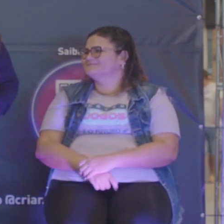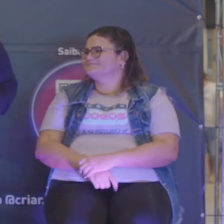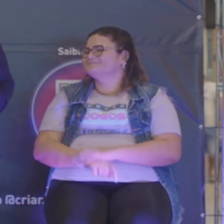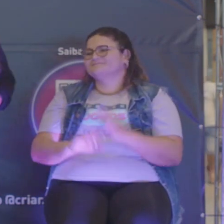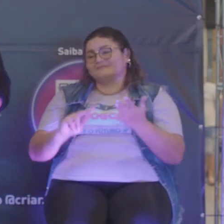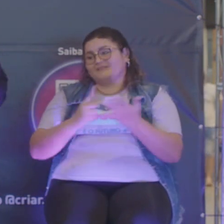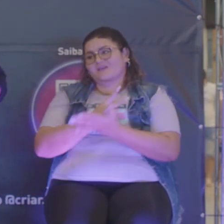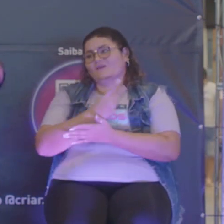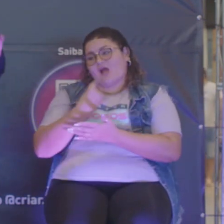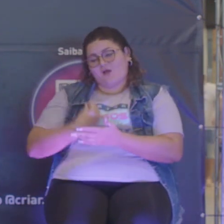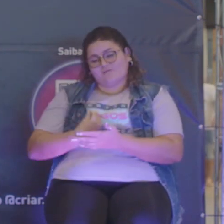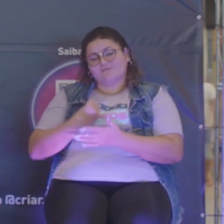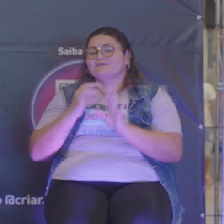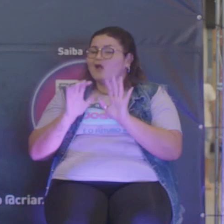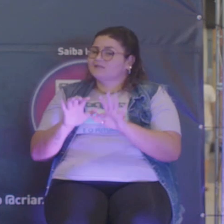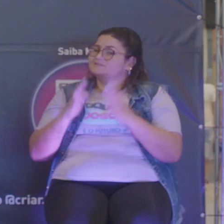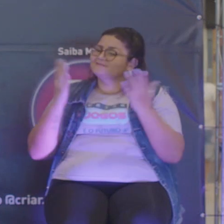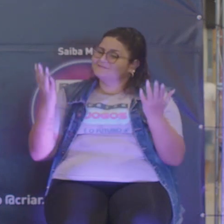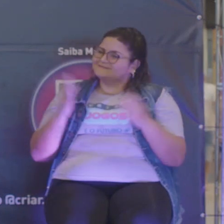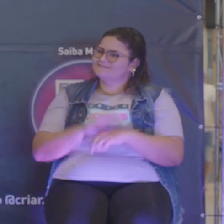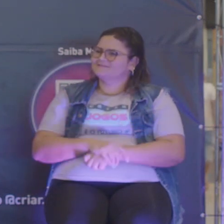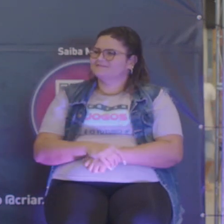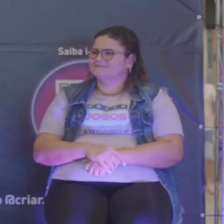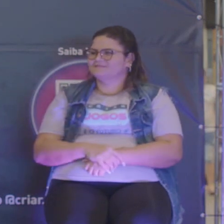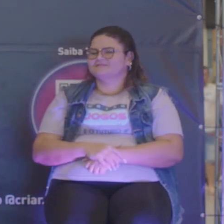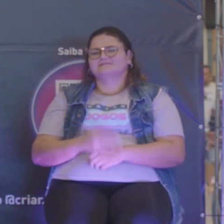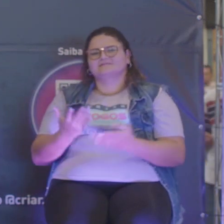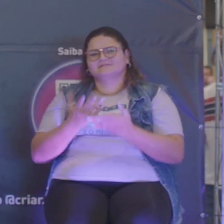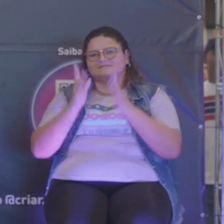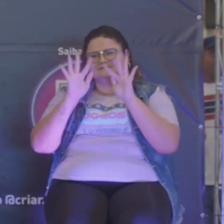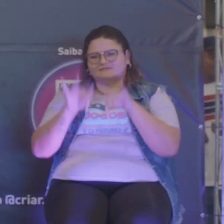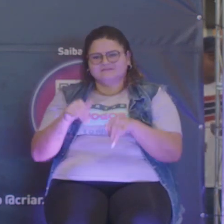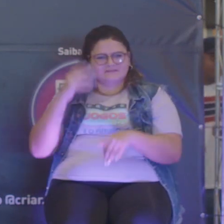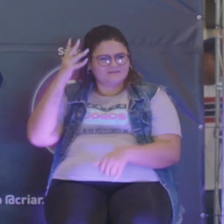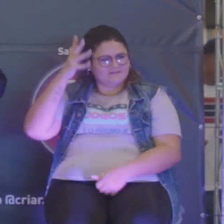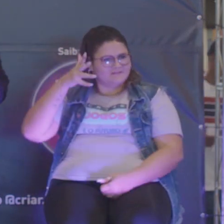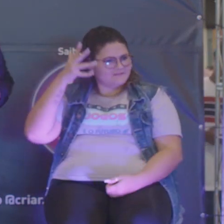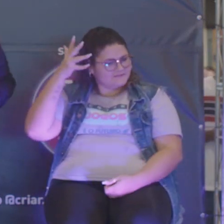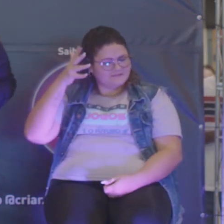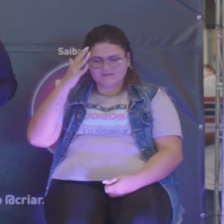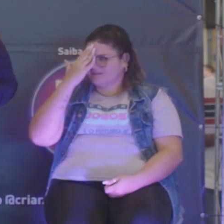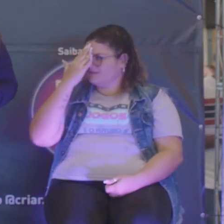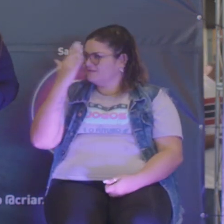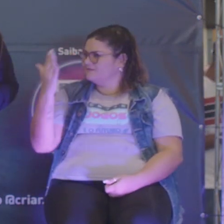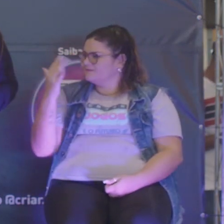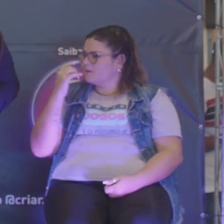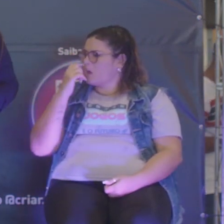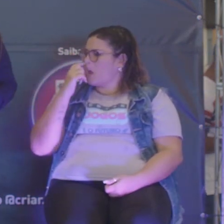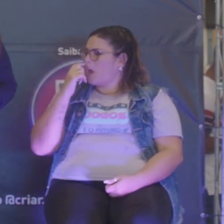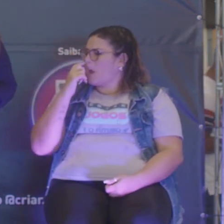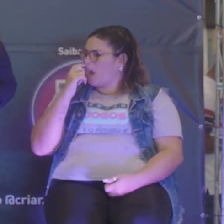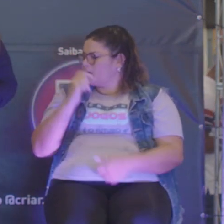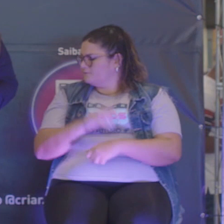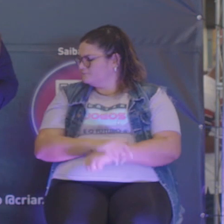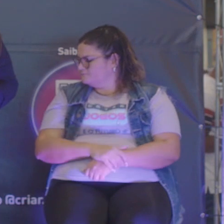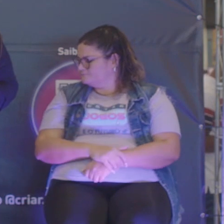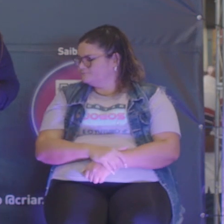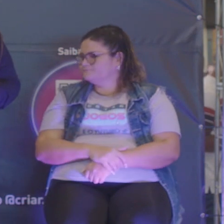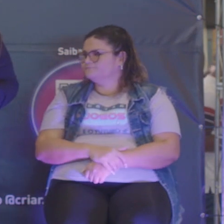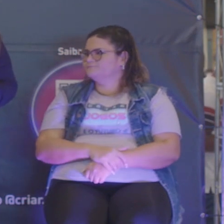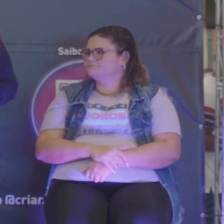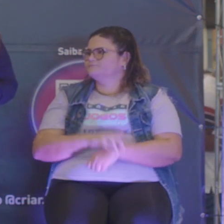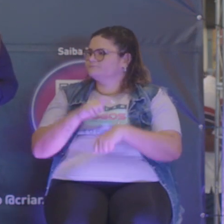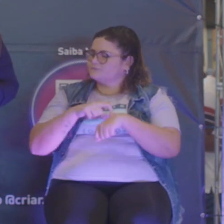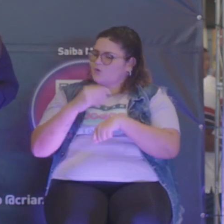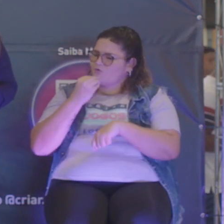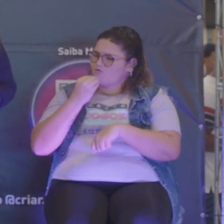Acontece, no ao vivo é assim mesmo, gente. Mas estamos chegando aqui no fim dessa palestra. Mari, queria muito te agradecer, né, pela oportunidade